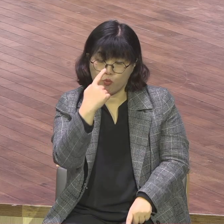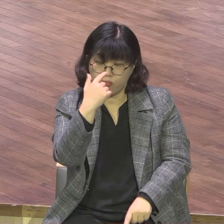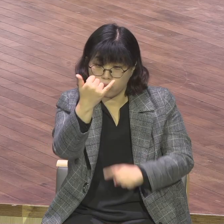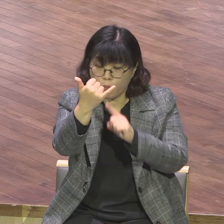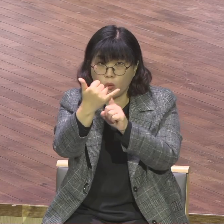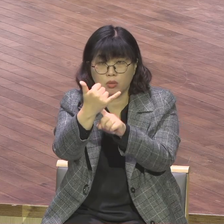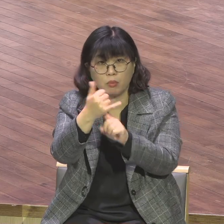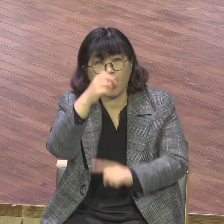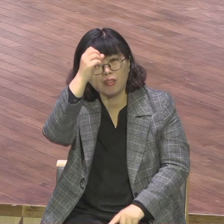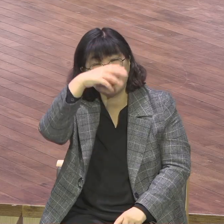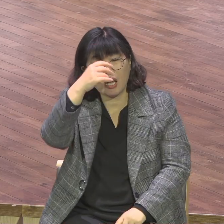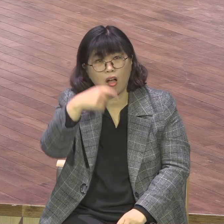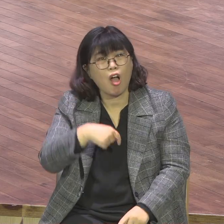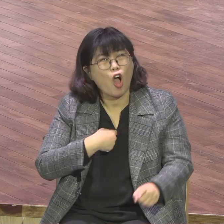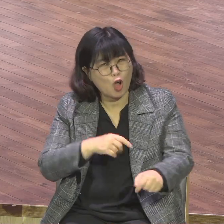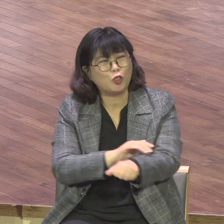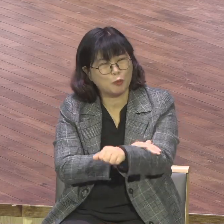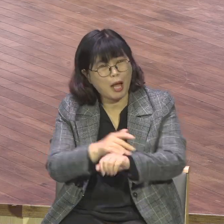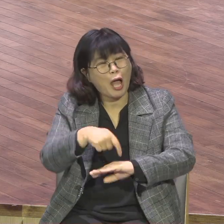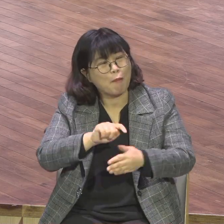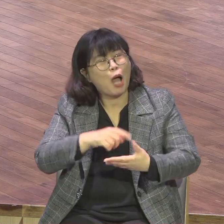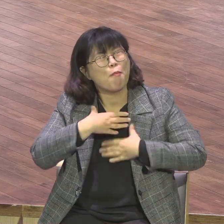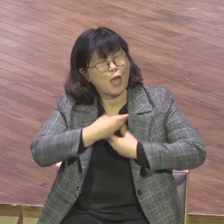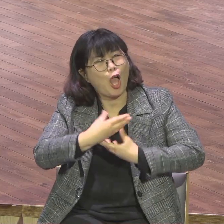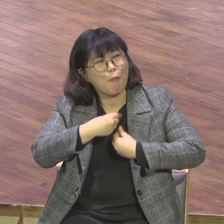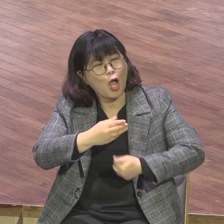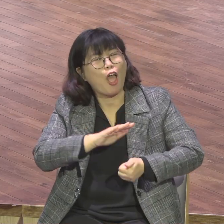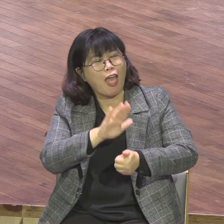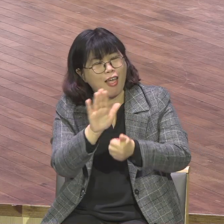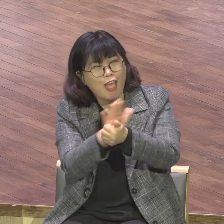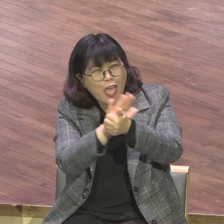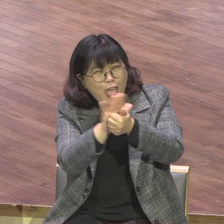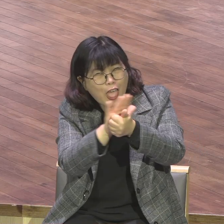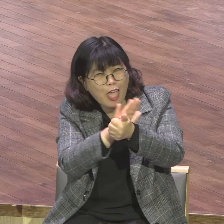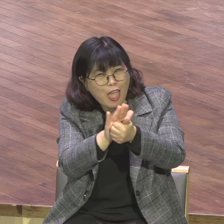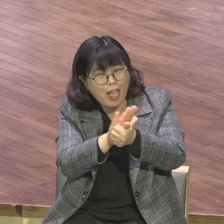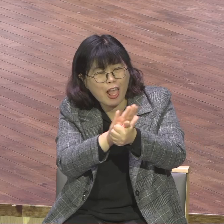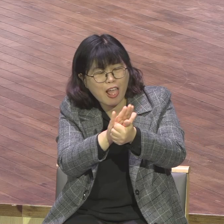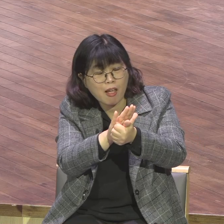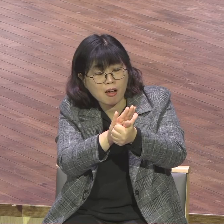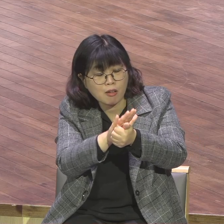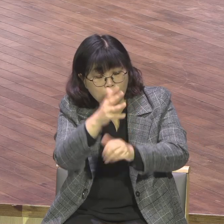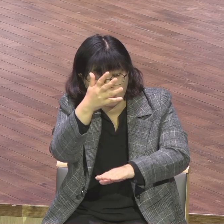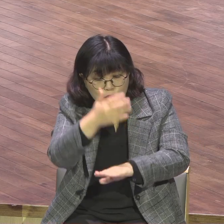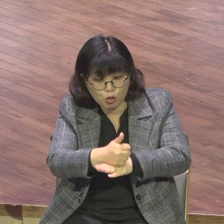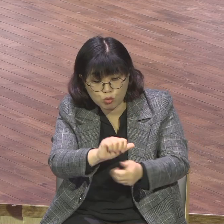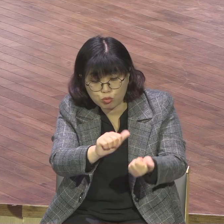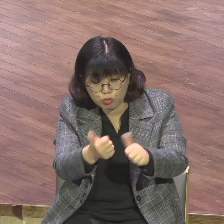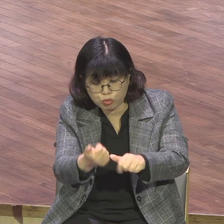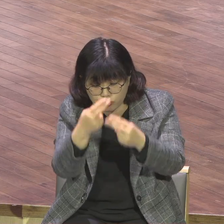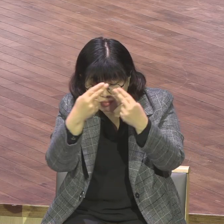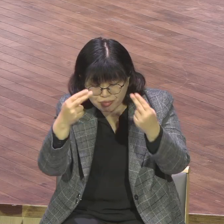부모가 그런 불효가 없다니까요. 그건 효도하는 것에도 효도 아니에요. 큰 불효입니다.